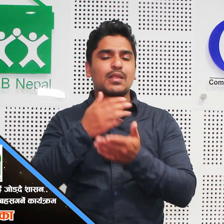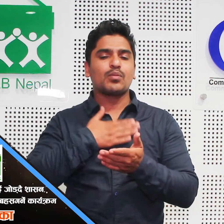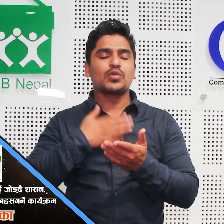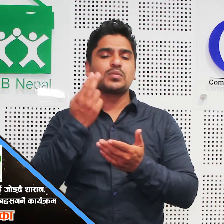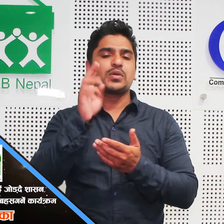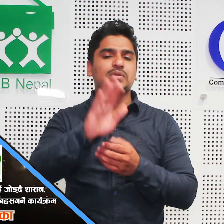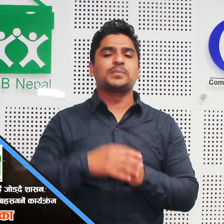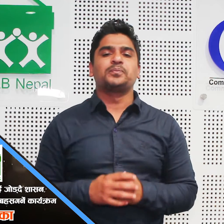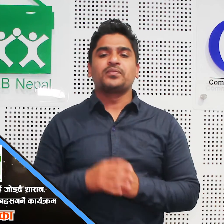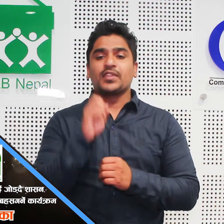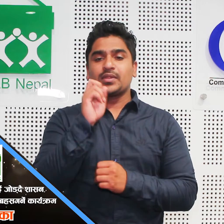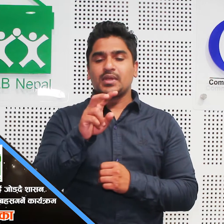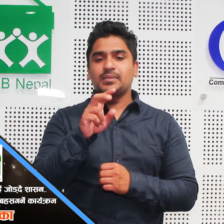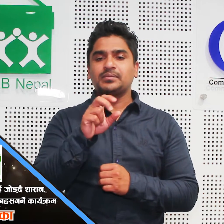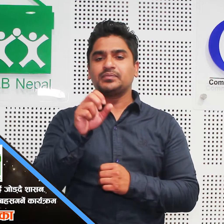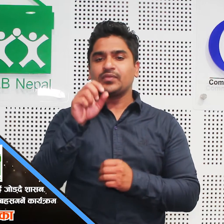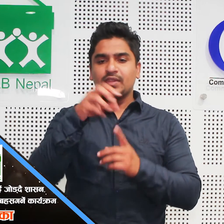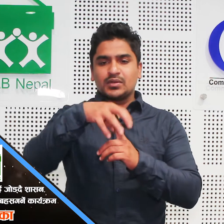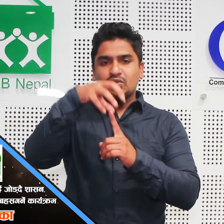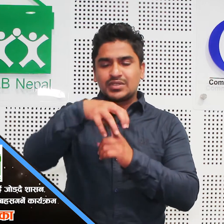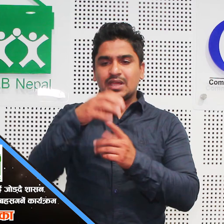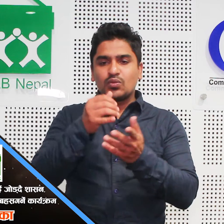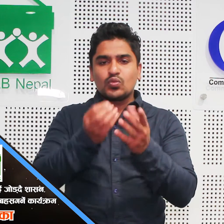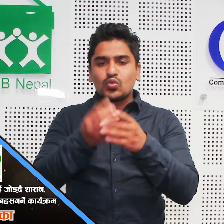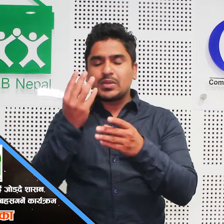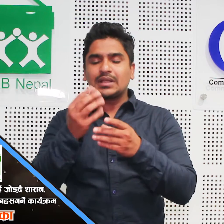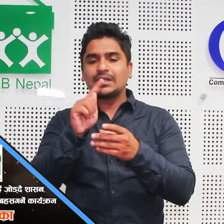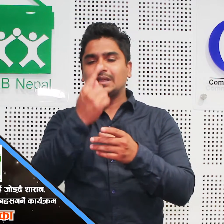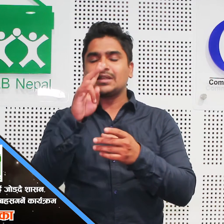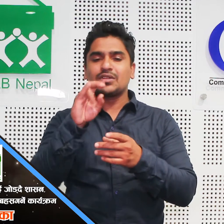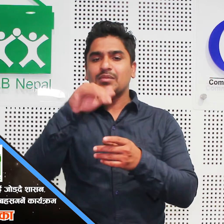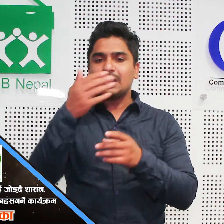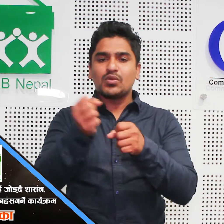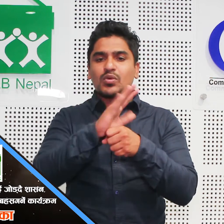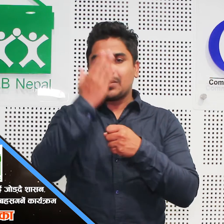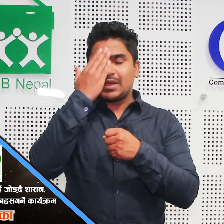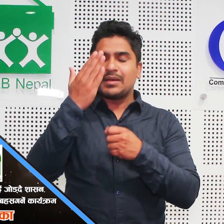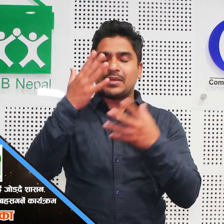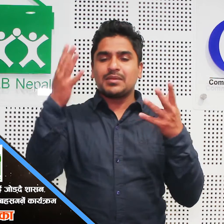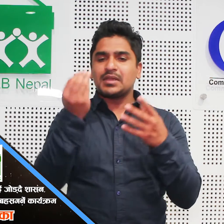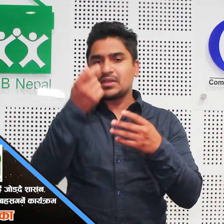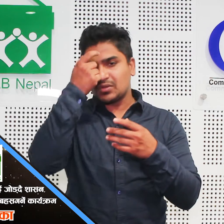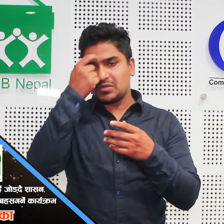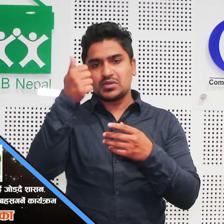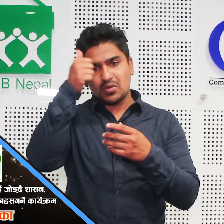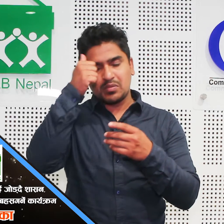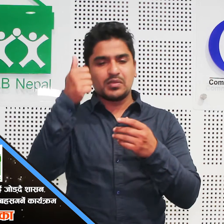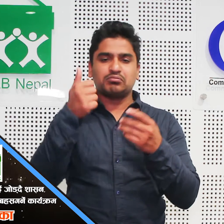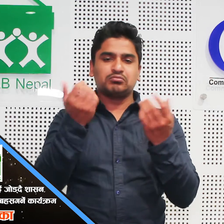भएको छ। तर जरेपिपलका च्याउ उत्पादक अगुवा कृषक केशव कार्कीलाई भने कोरोना महामारीमा केही समस्याको अनुभव भोग्नु परेन।